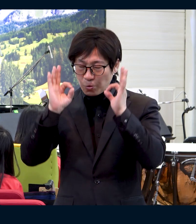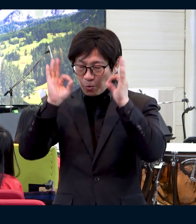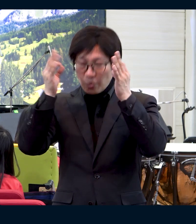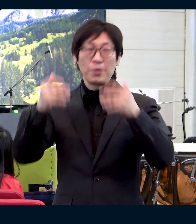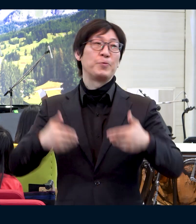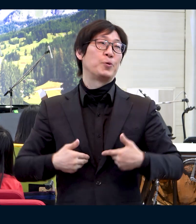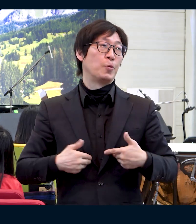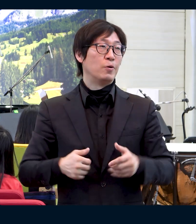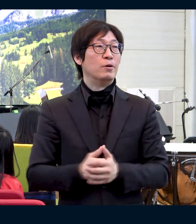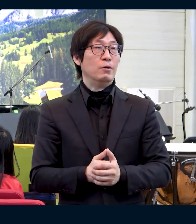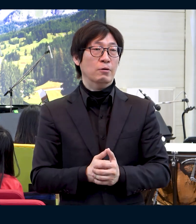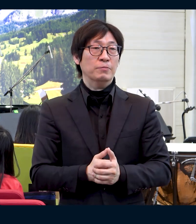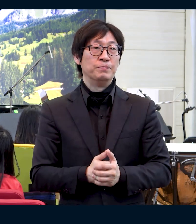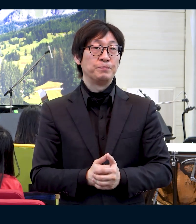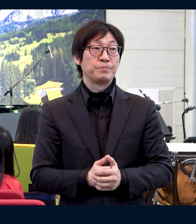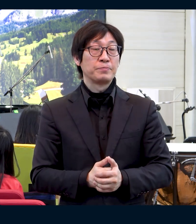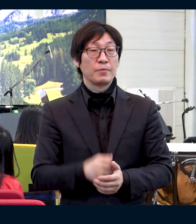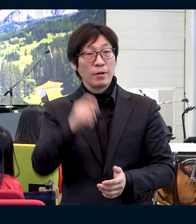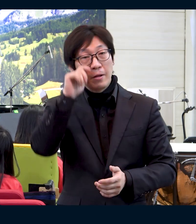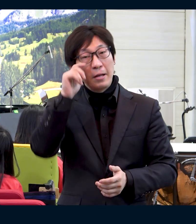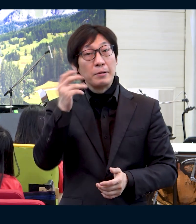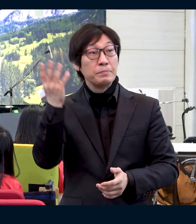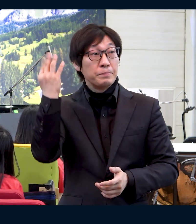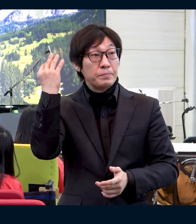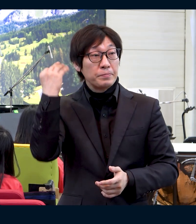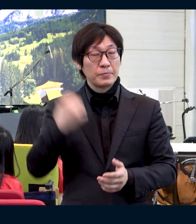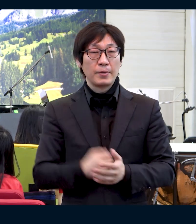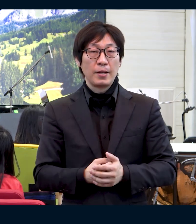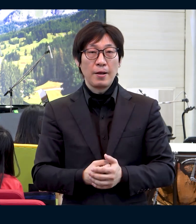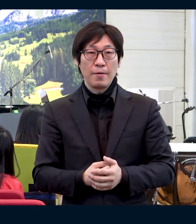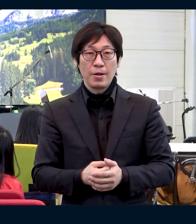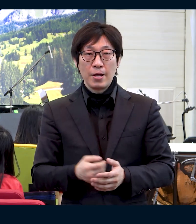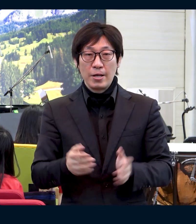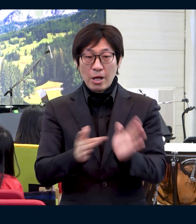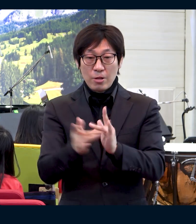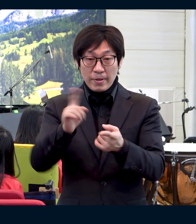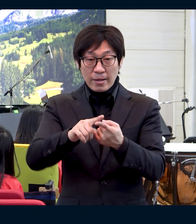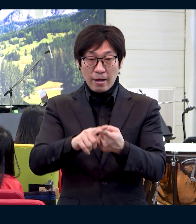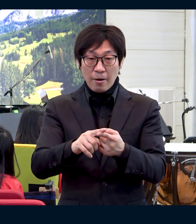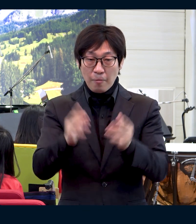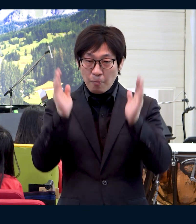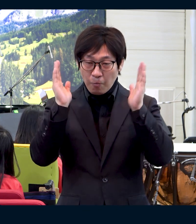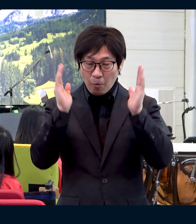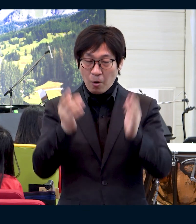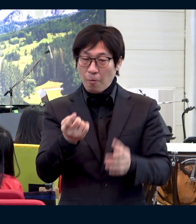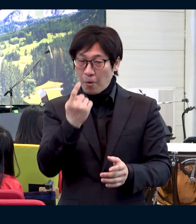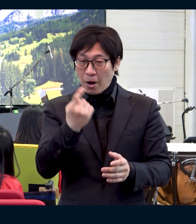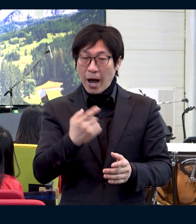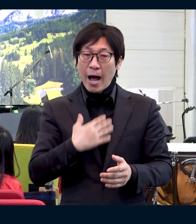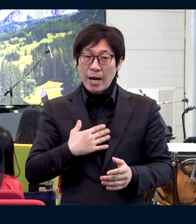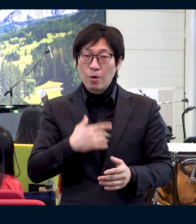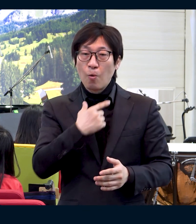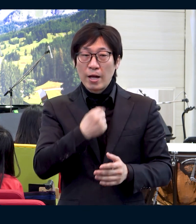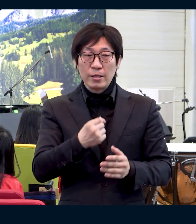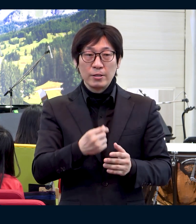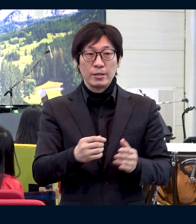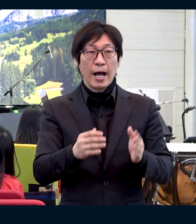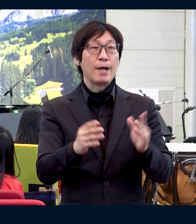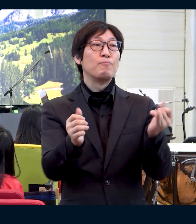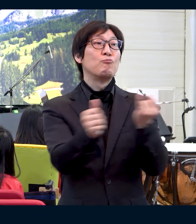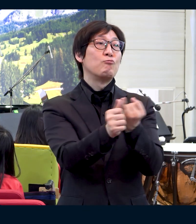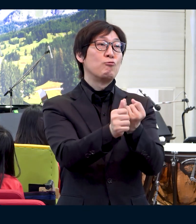합니다. 며칠 전 저는 예수님을 알아가고 계시는 한 부부를 만나 교제했던 이야기를 같이 나누고